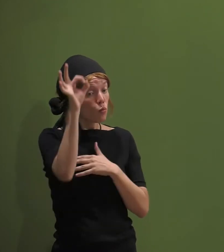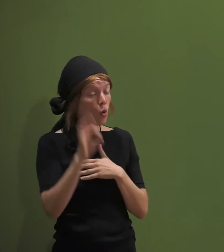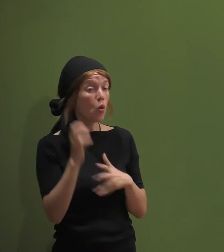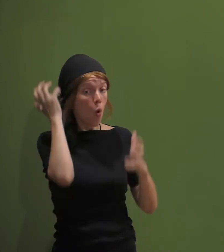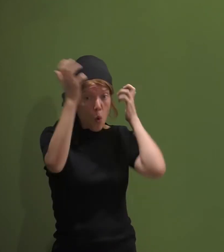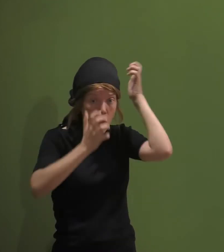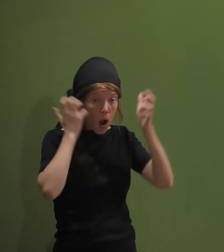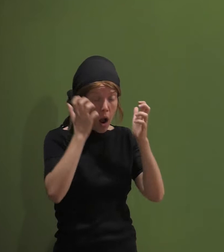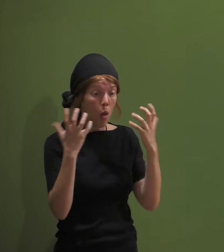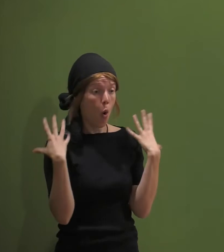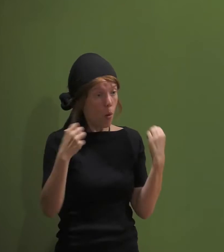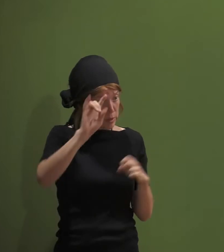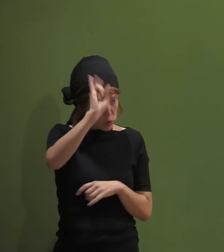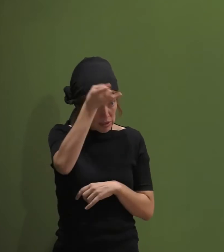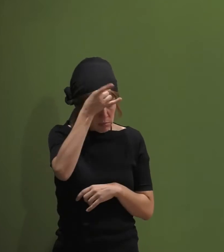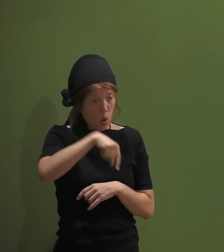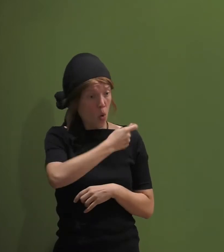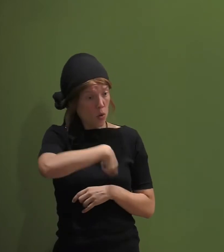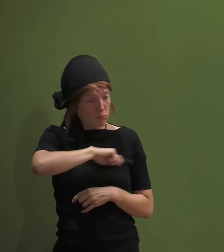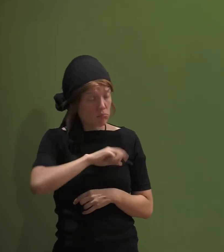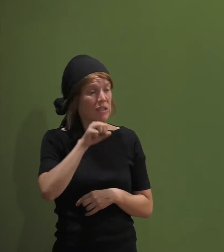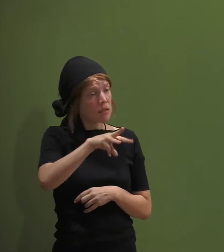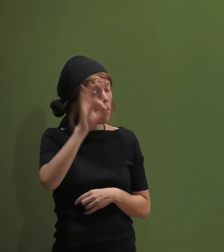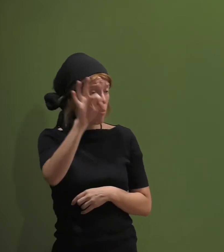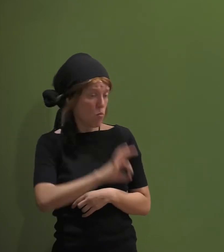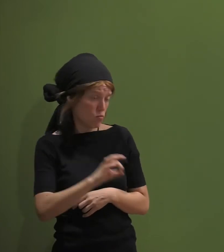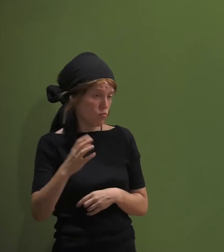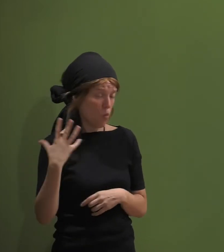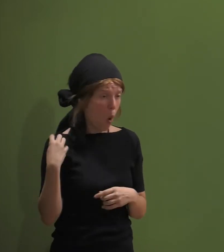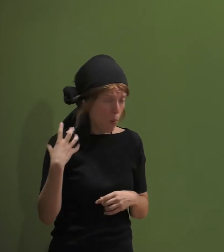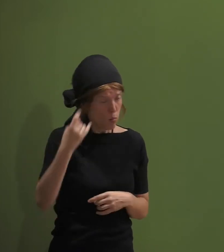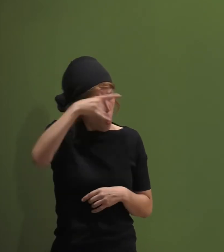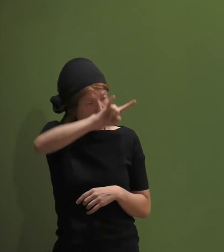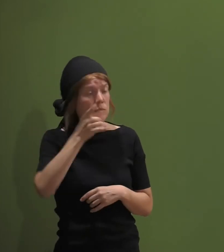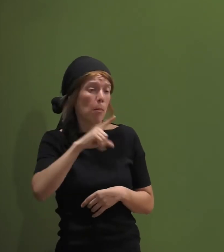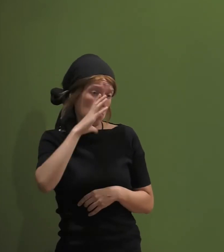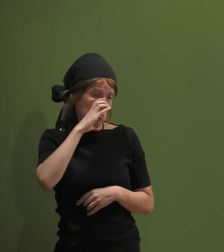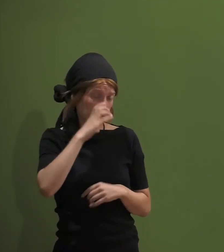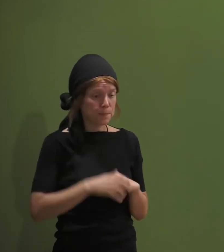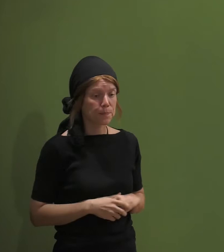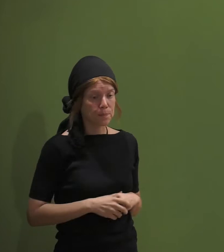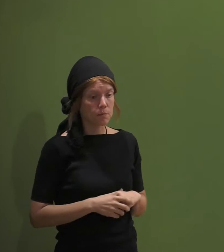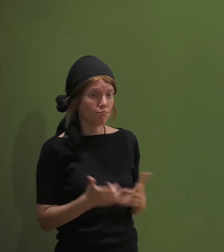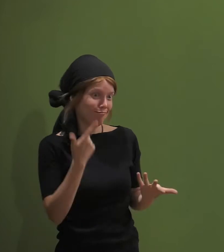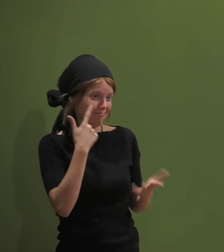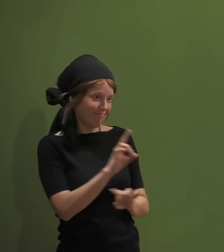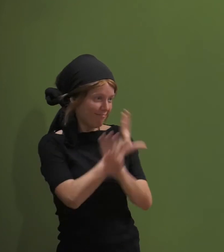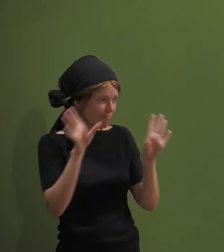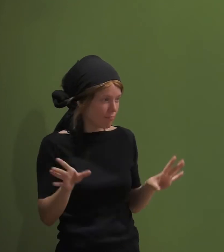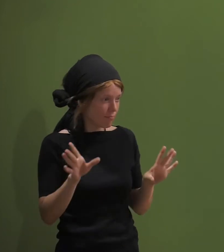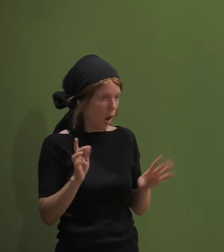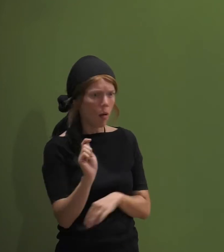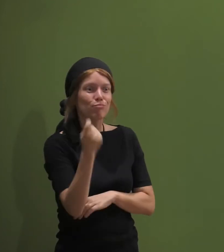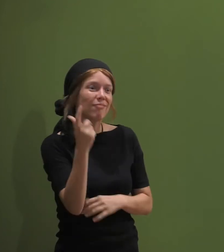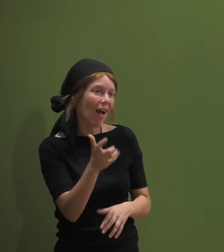del ganado ovino caprino de España, un 13% del bovino y un 4% del porcino. Obviamente, esto no se ha